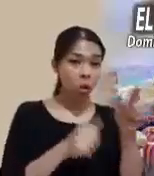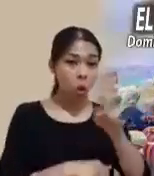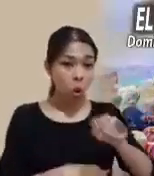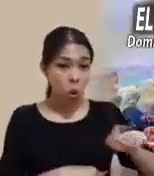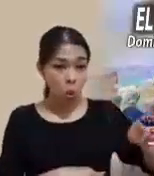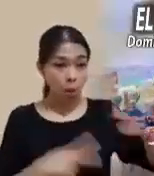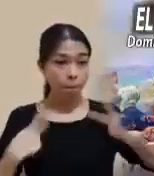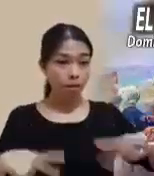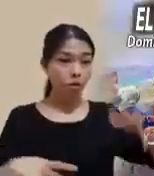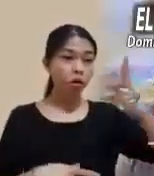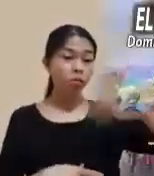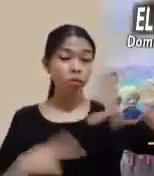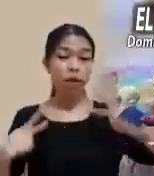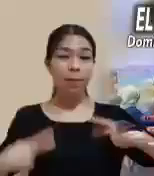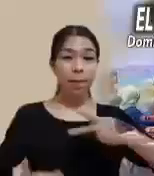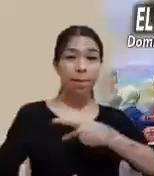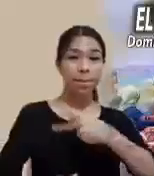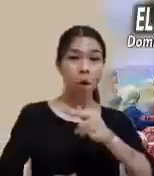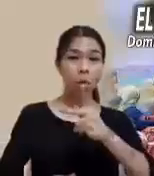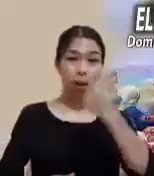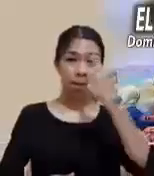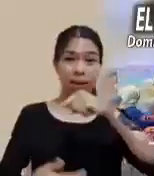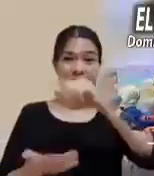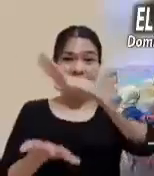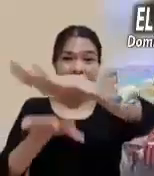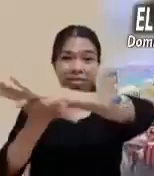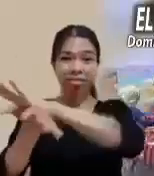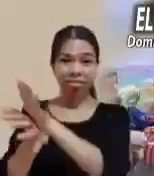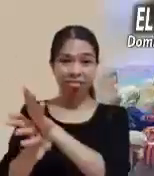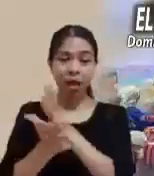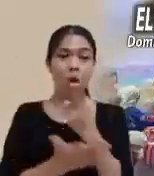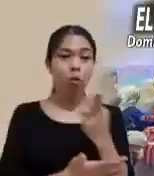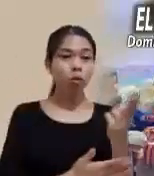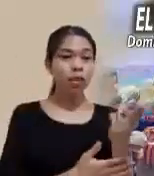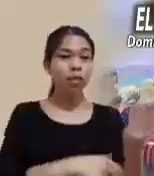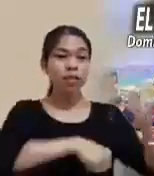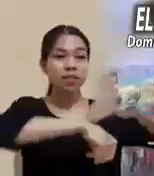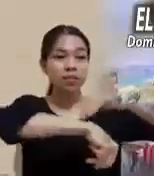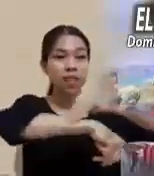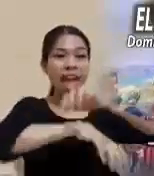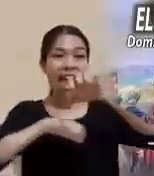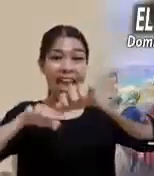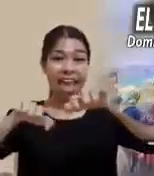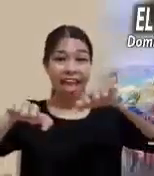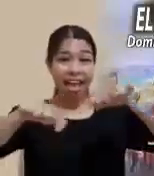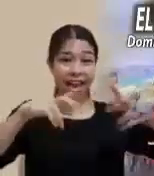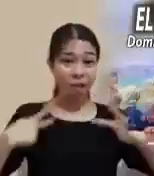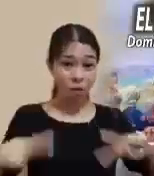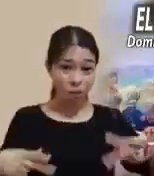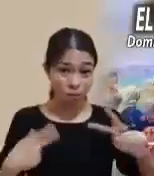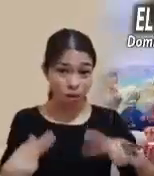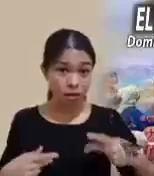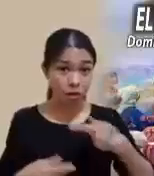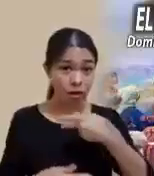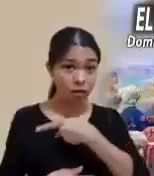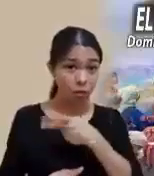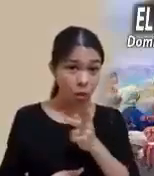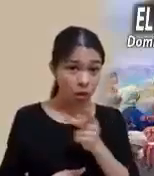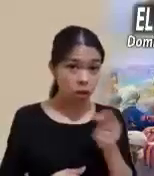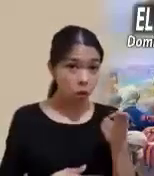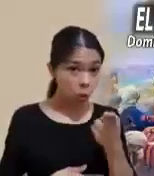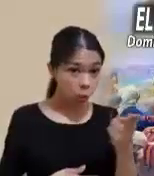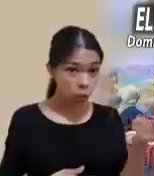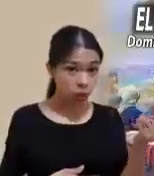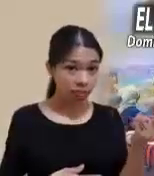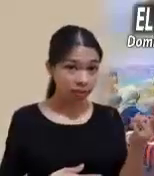arruinarlo, los que disminuyen las medidas y aumentan los precios, alteran las balanzas, obligan a los pobres a